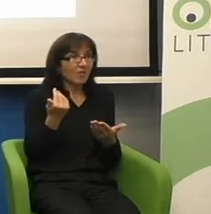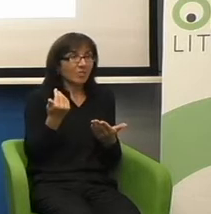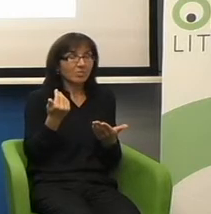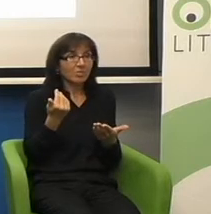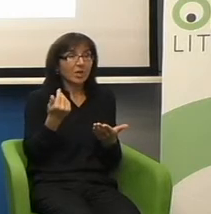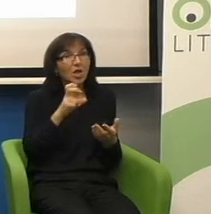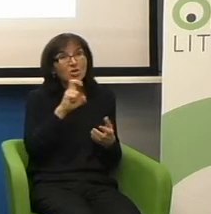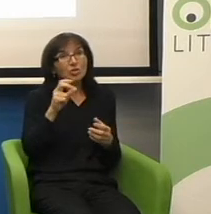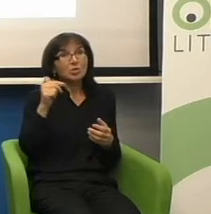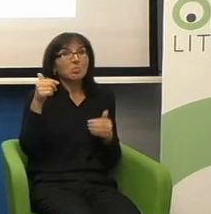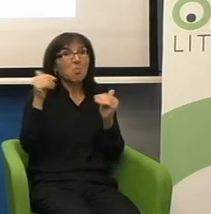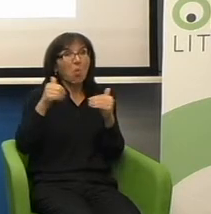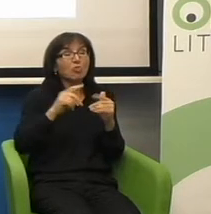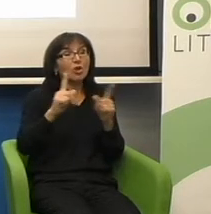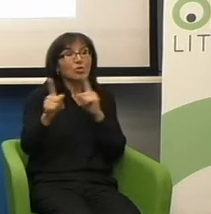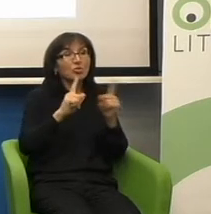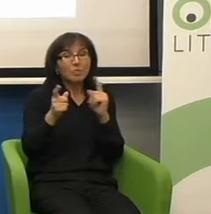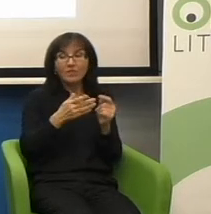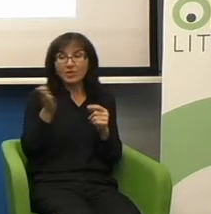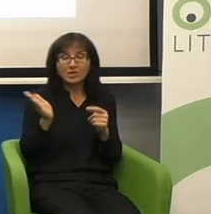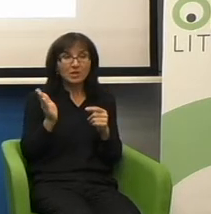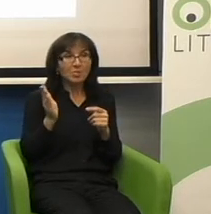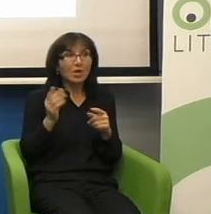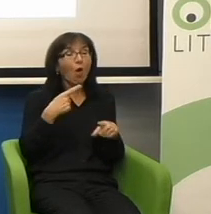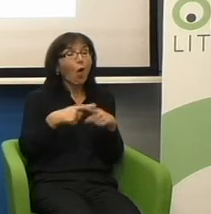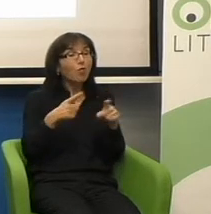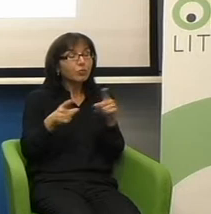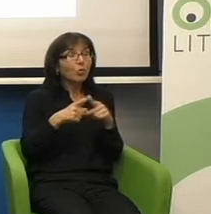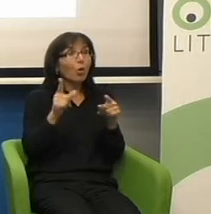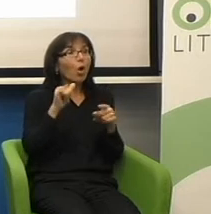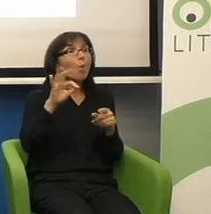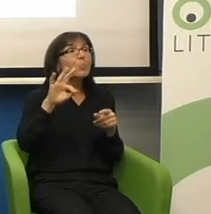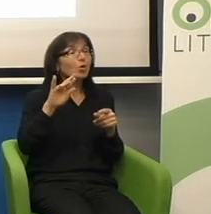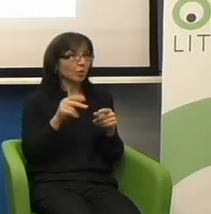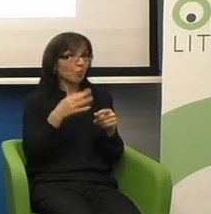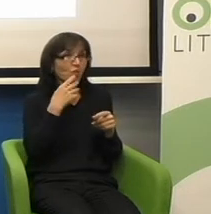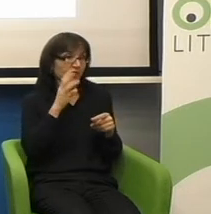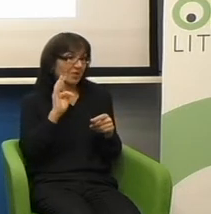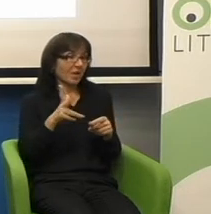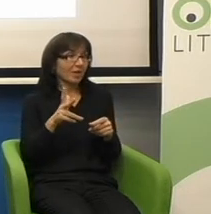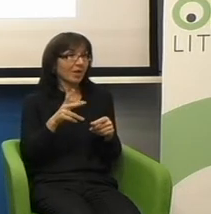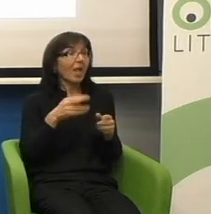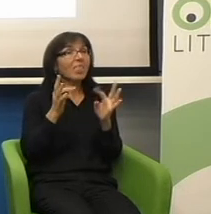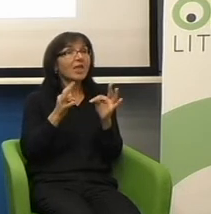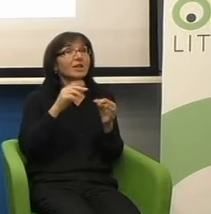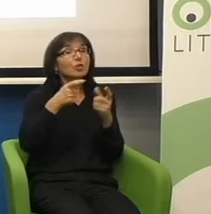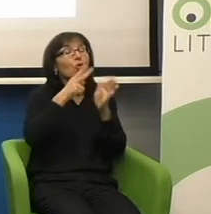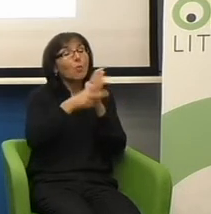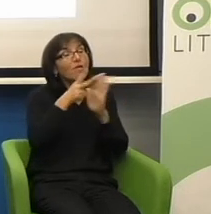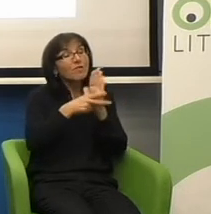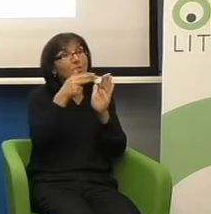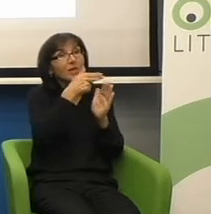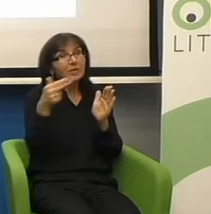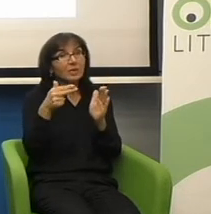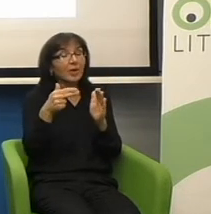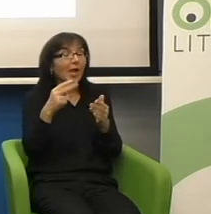rozmawiać? Zastanawia się. Wnuk Piotr, to prawda. Pomagam robić o tym film. Jak skończę, to z wami pogadam. Na razie nic z